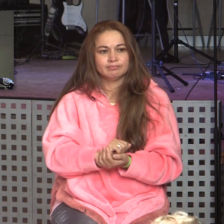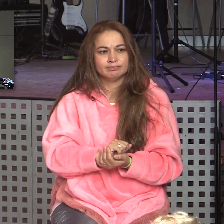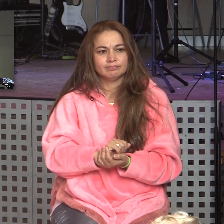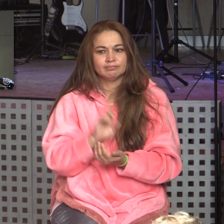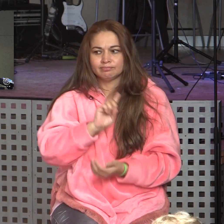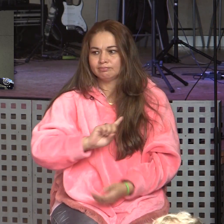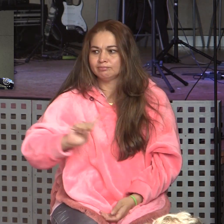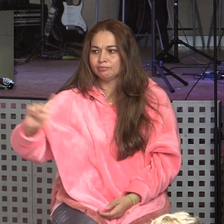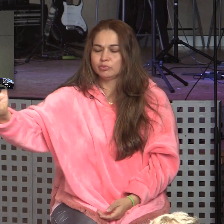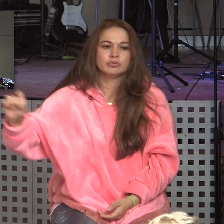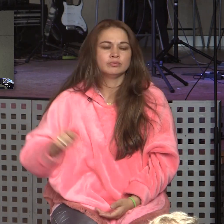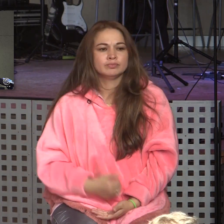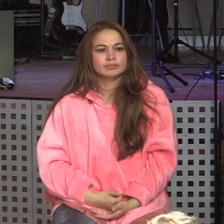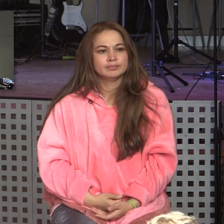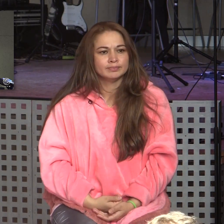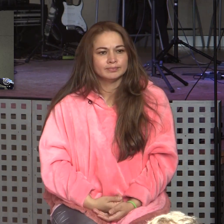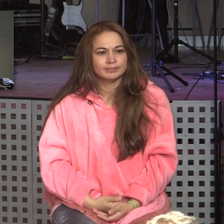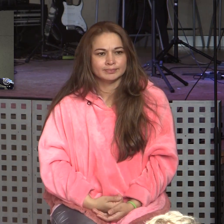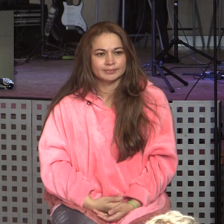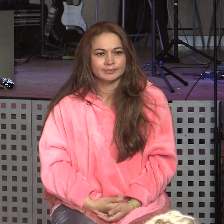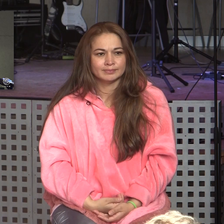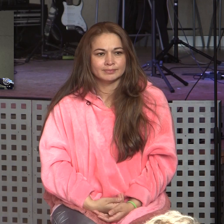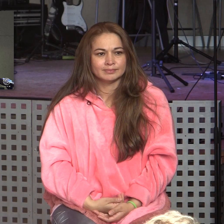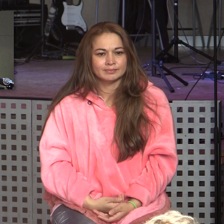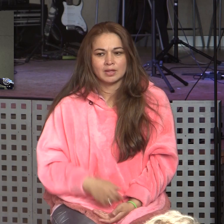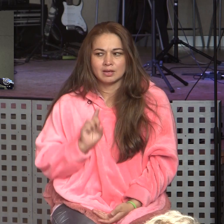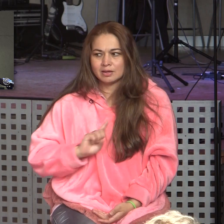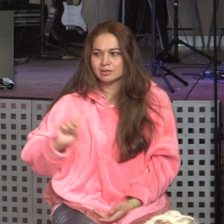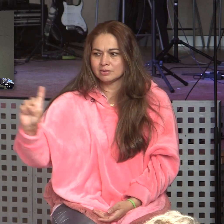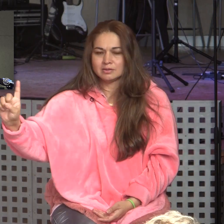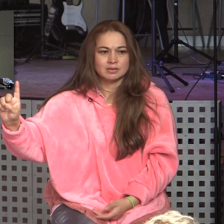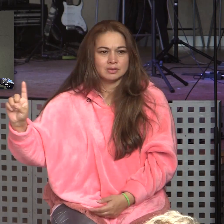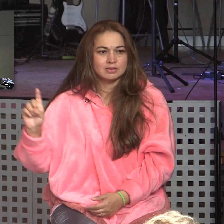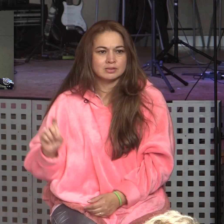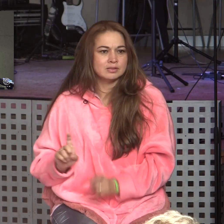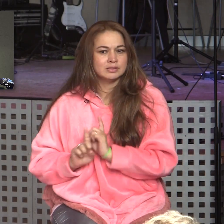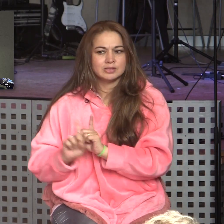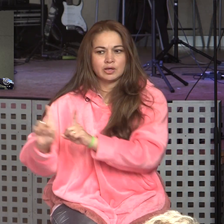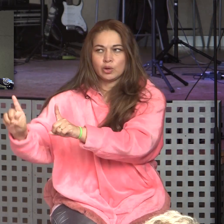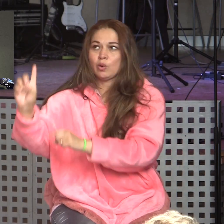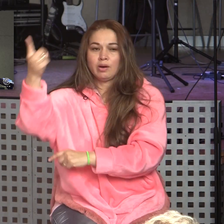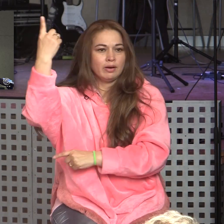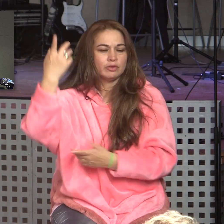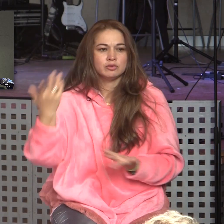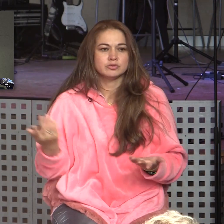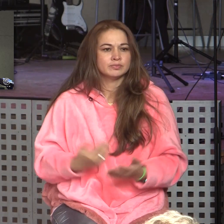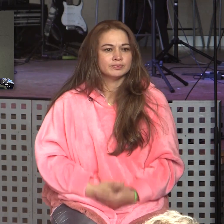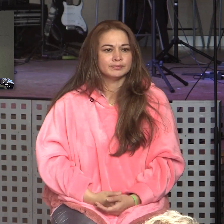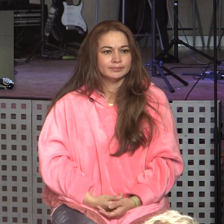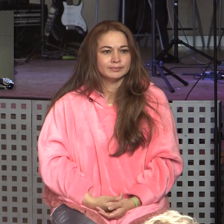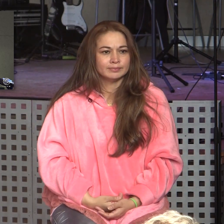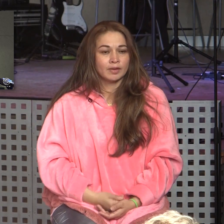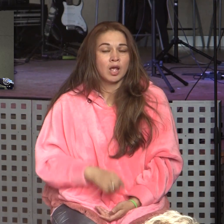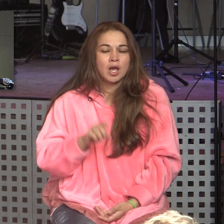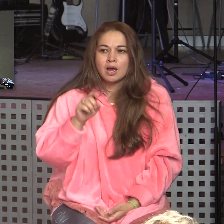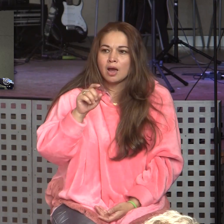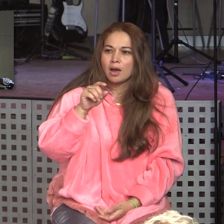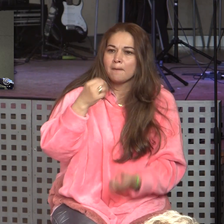una constante en su vida de Moisés. Moisés no solamente toma una